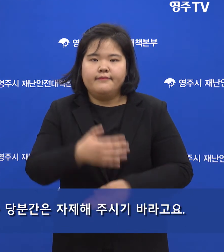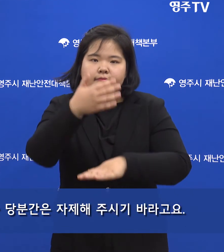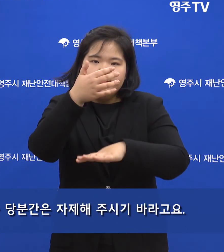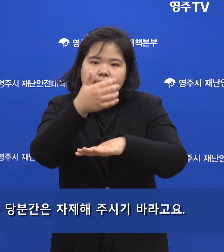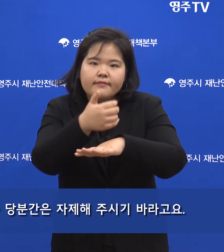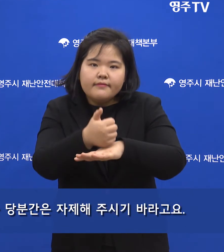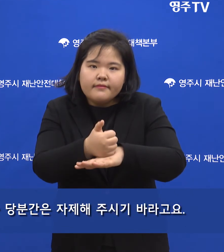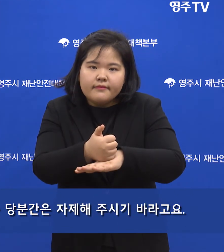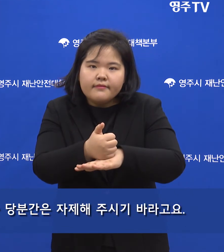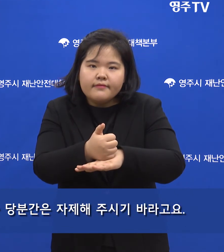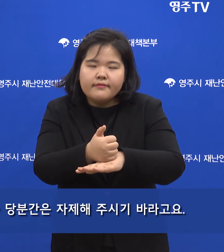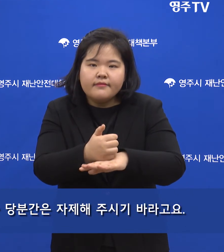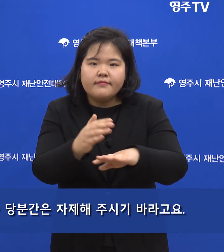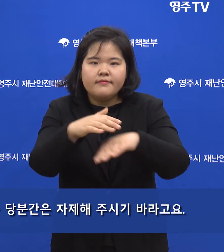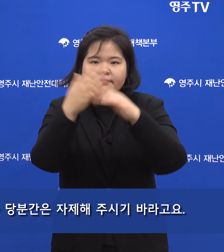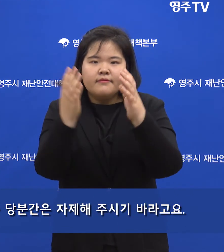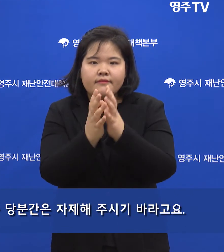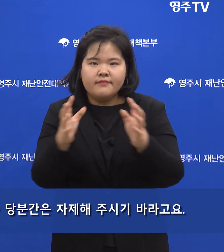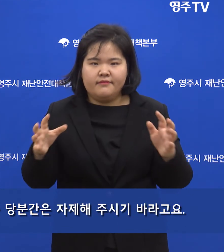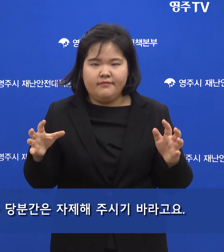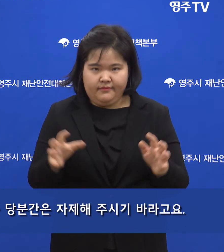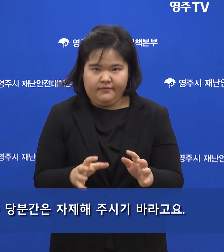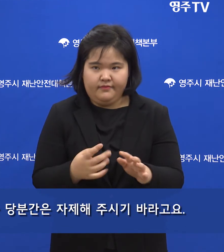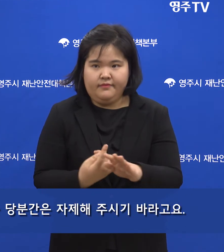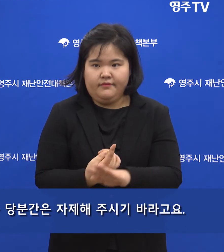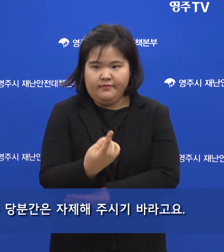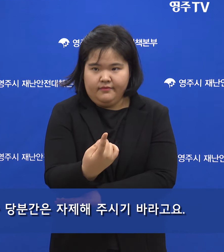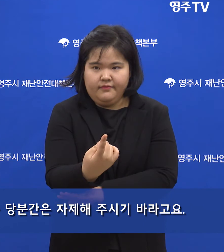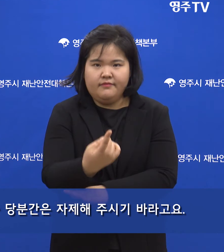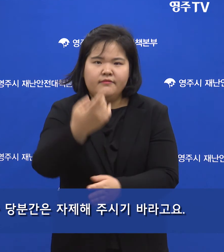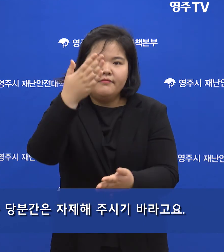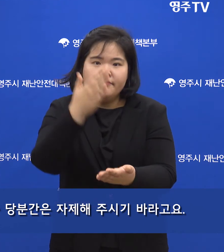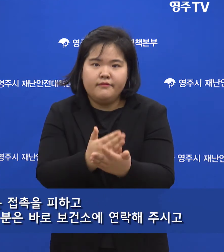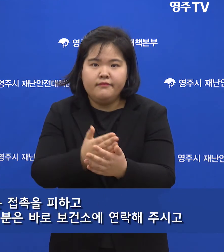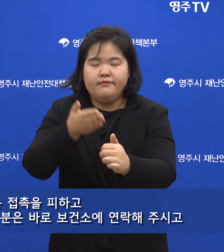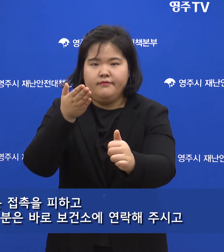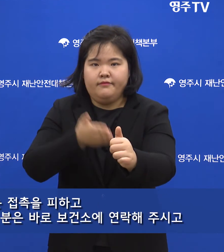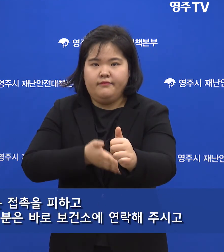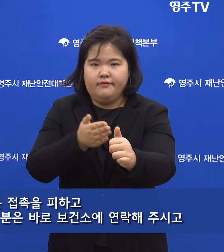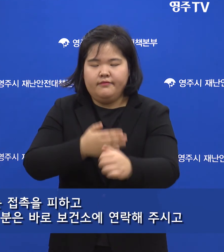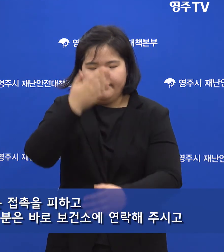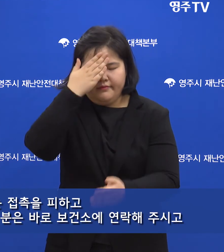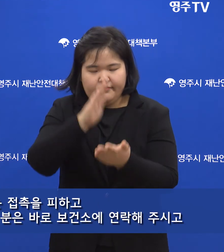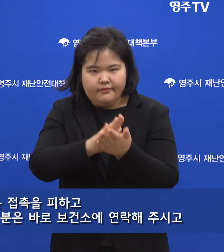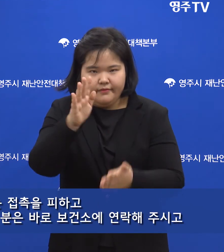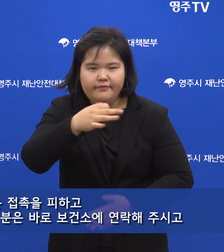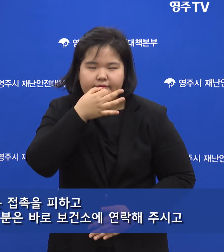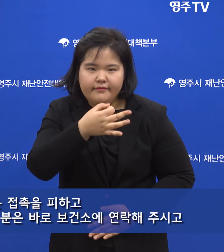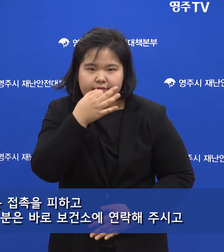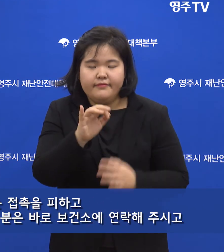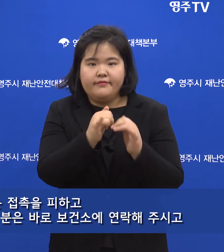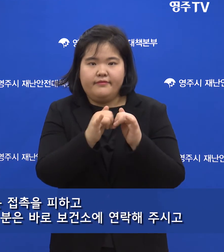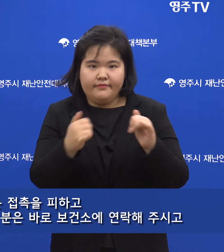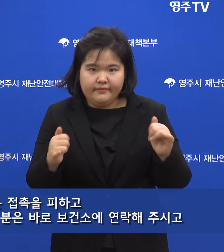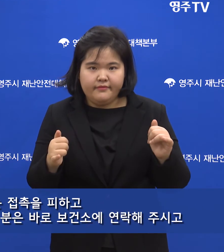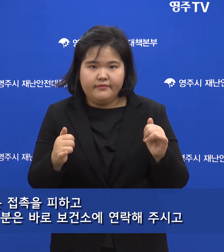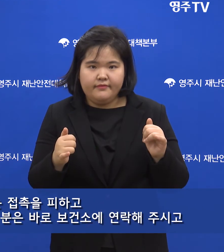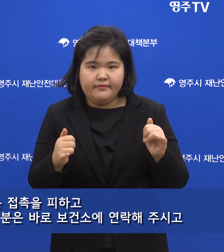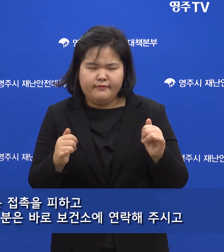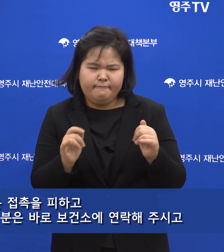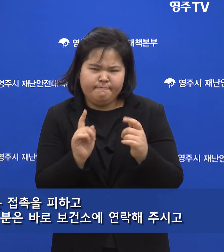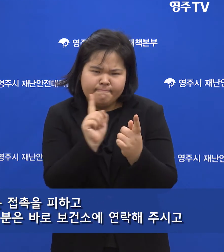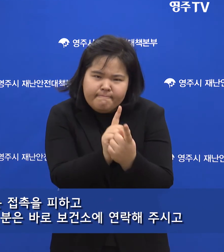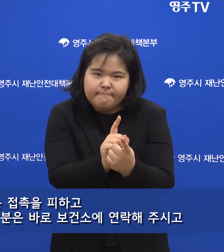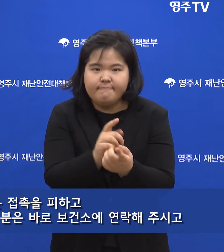마지막으로 가능한 모든 모임과 외출을 당분간은 자제해 주시기 바라고요. 발열이나 호흡기 증상이 있는 사람과는